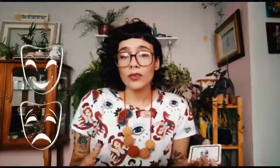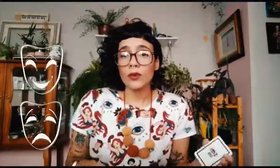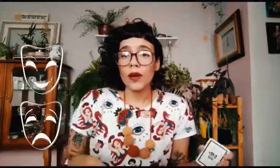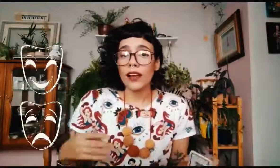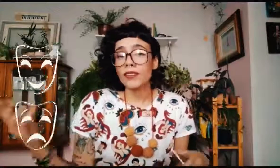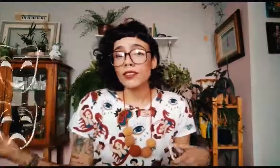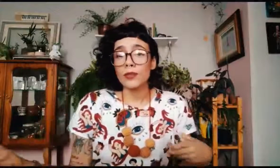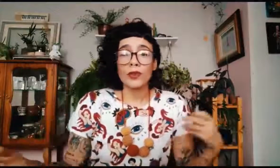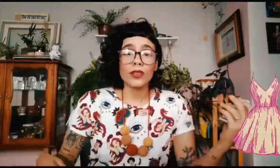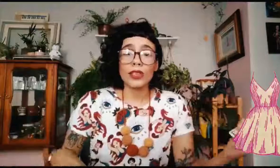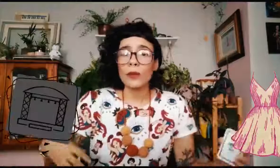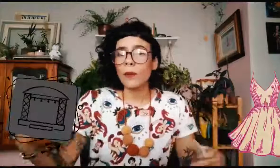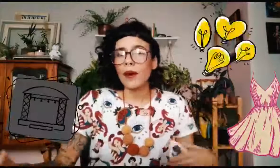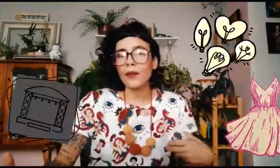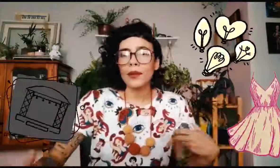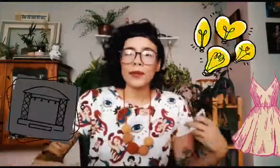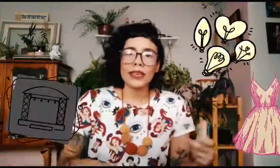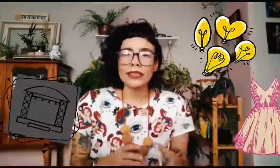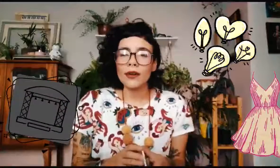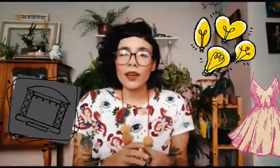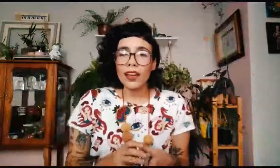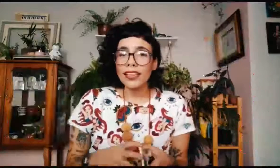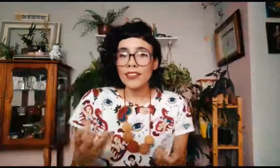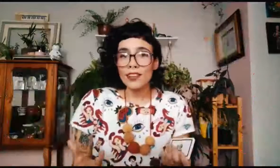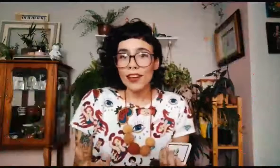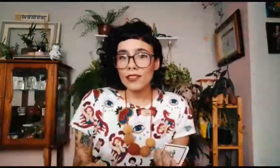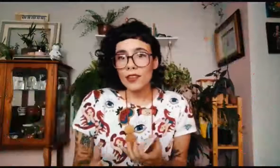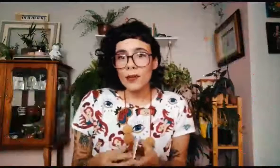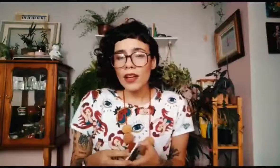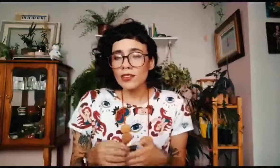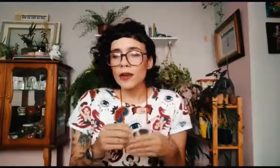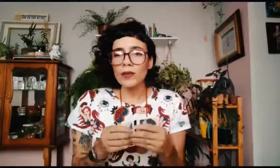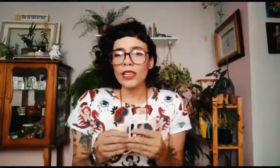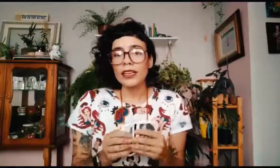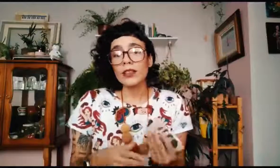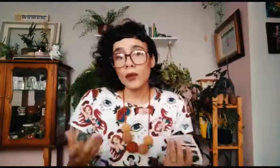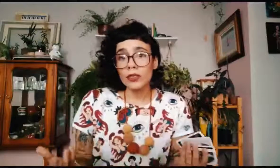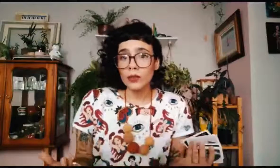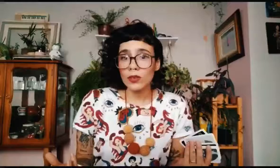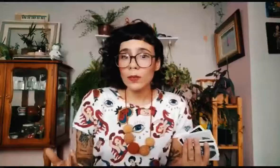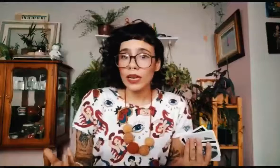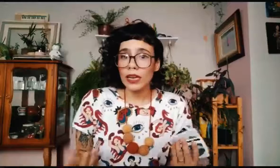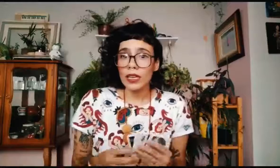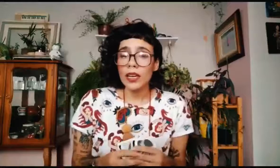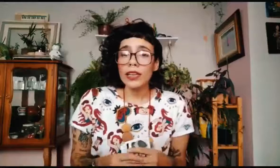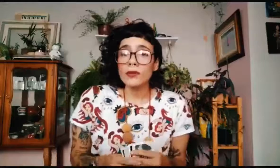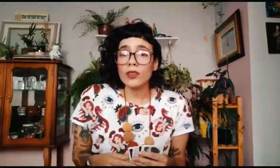com palavras tipo figurino, palco, iluminação. E aí você faz o seu Librário, a gente vai montar. Isso é uma coisa muito bacana, que as pessoas